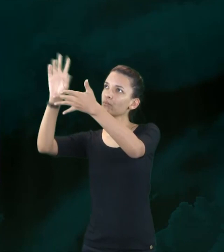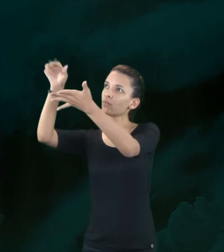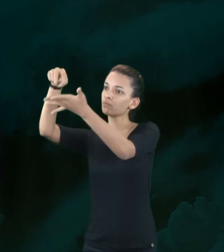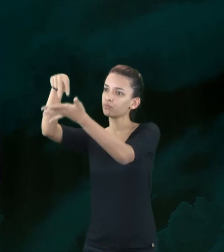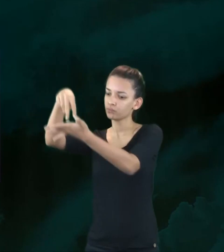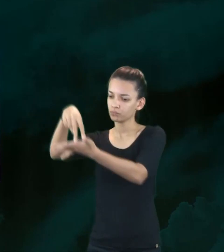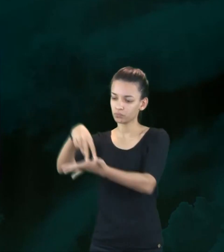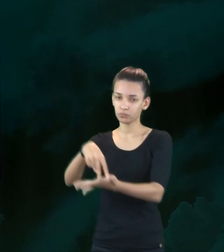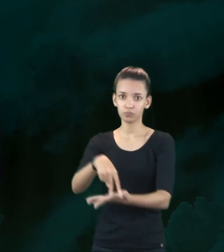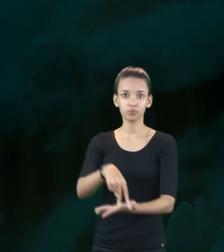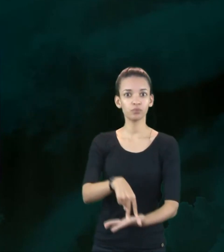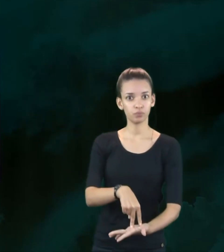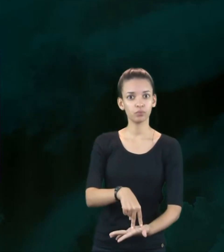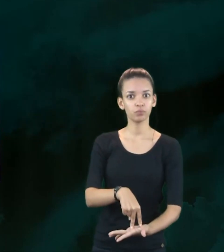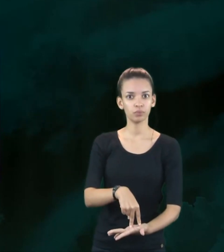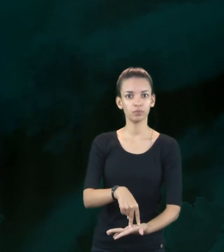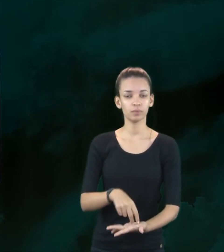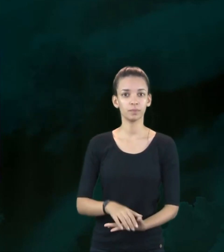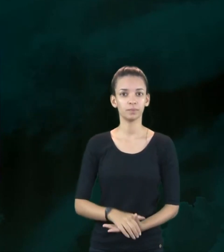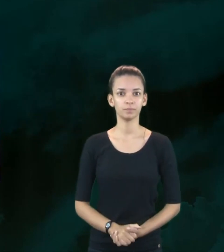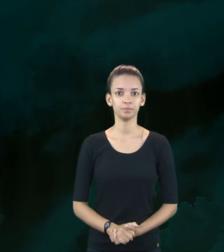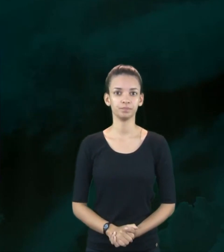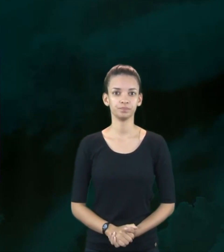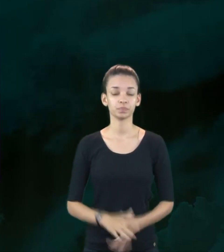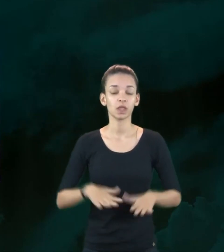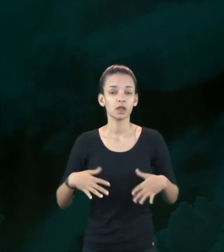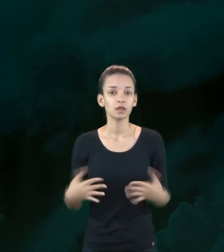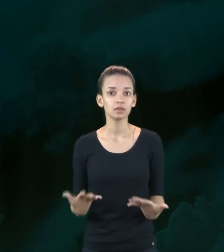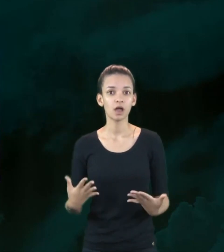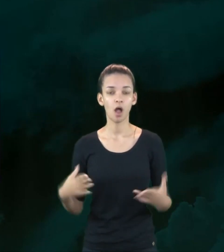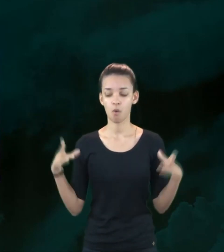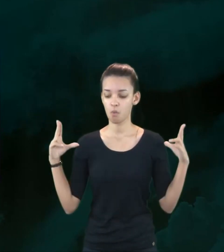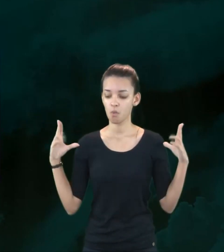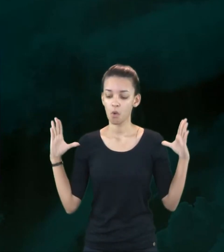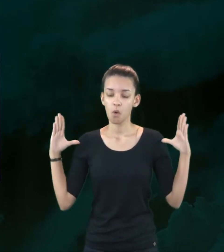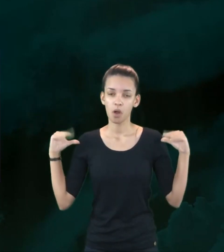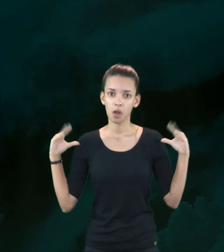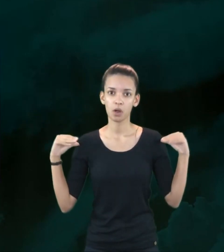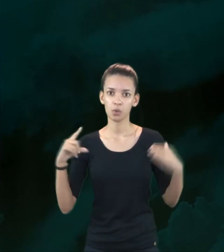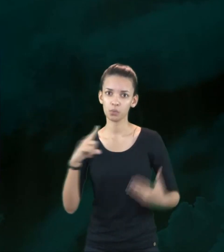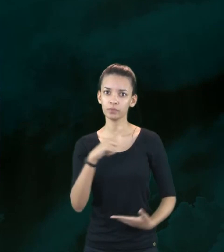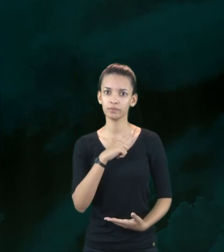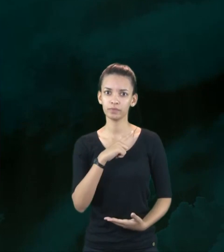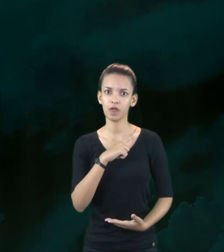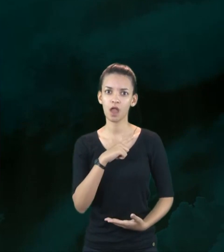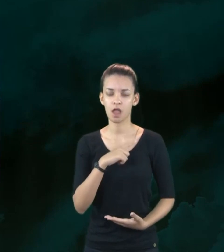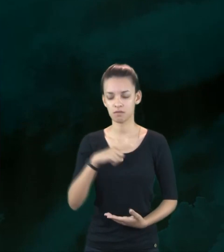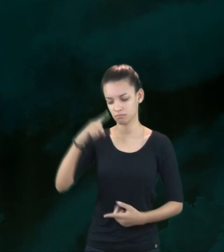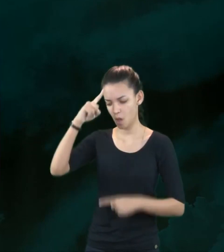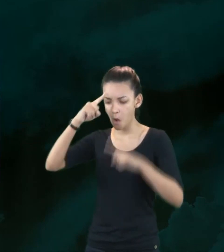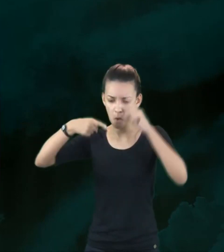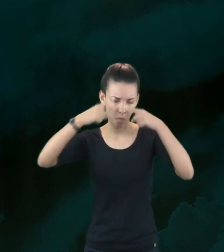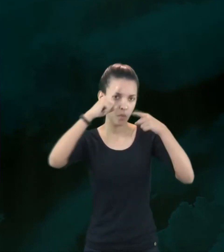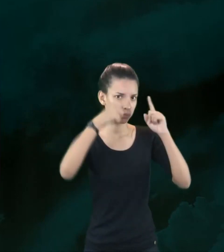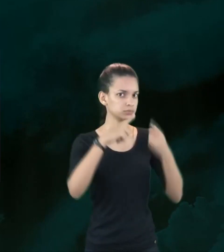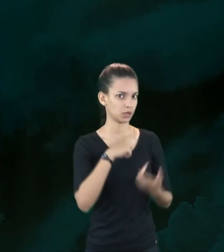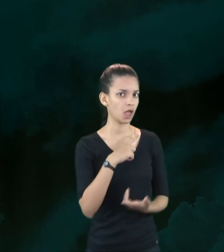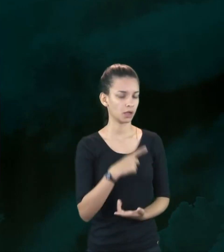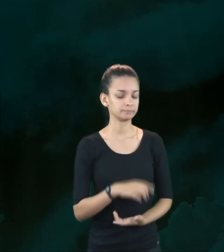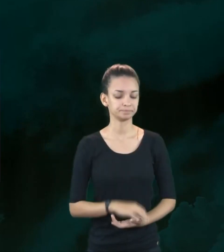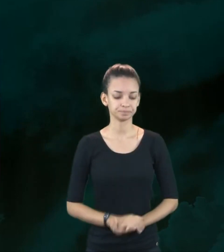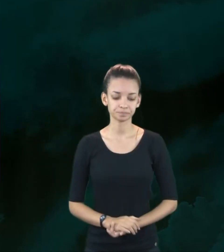Então, os anjos, eles têm muito maior poder, muito maior autoridade. Assim Deus fez, os anjos. E os